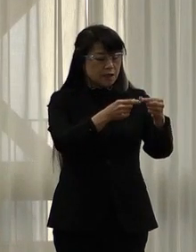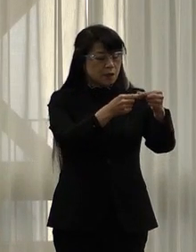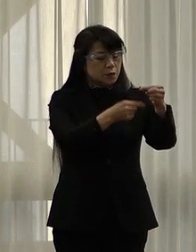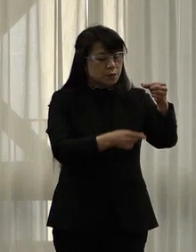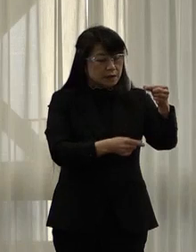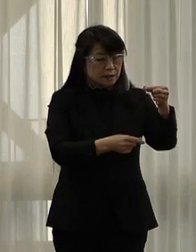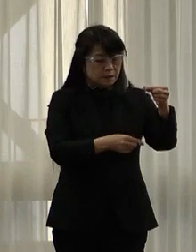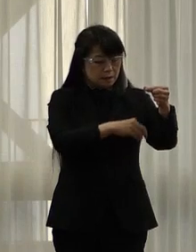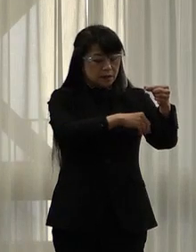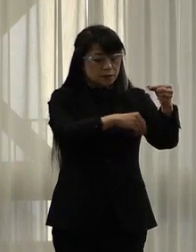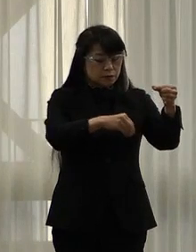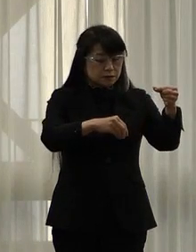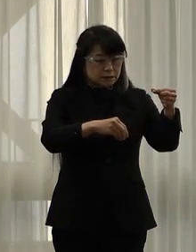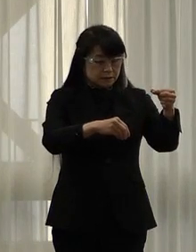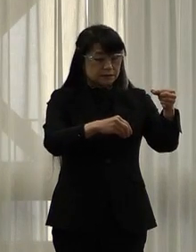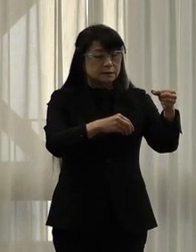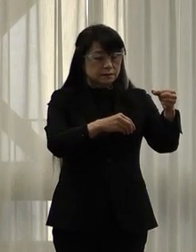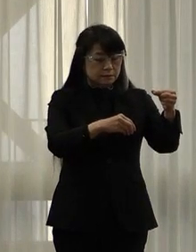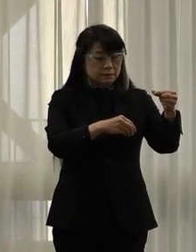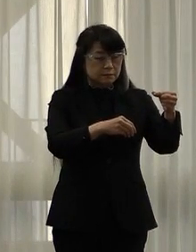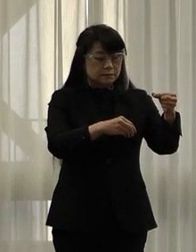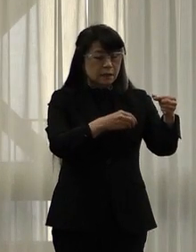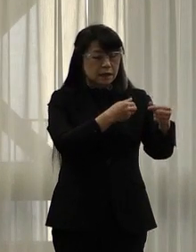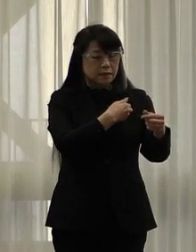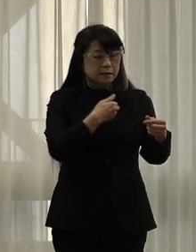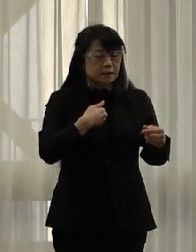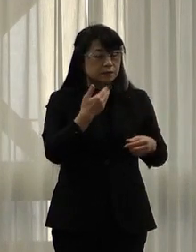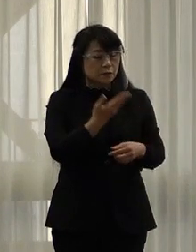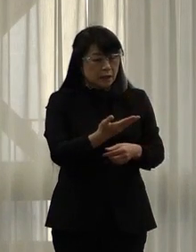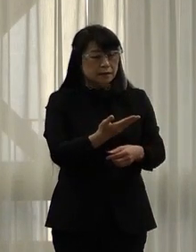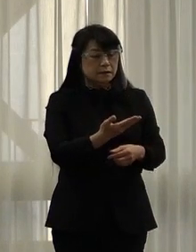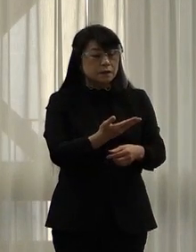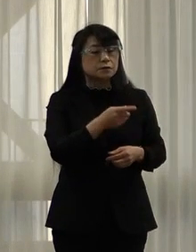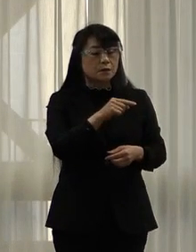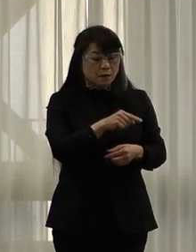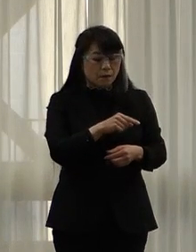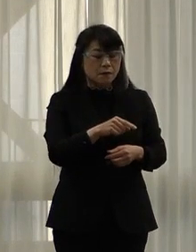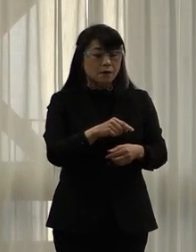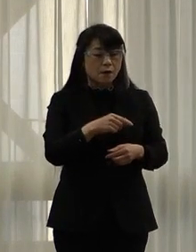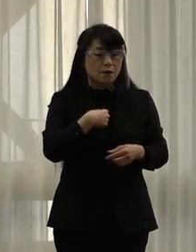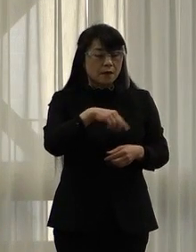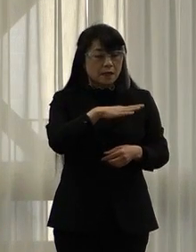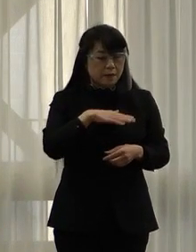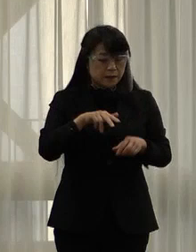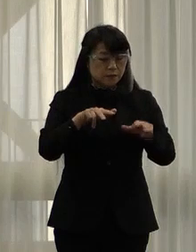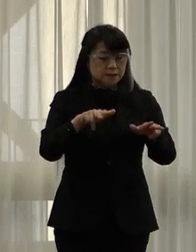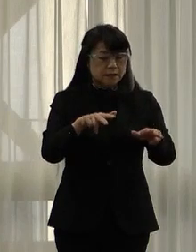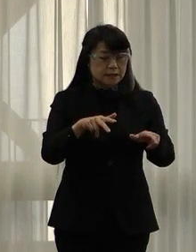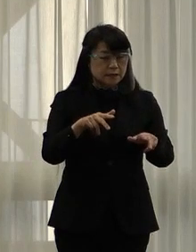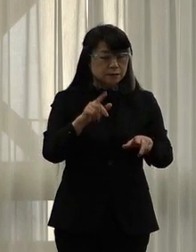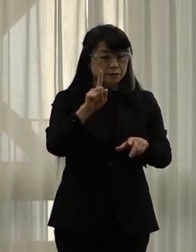ものにできるのかどうか、そんなことを我々これからの政策作りの、まあ、ヒントにして、